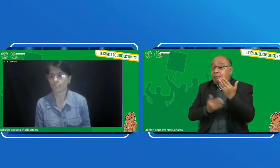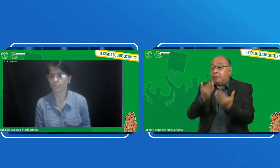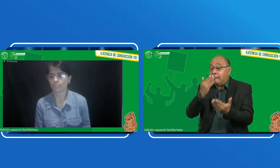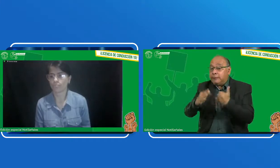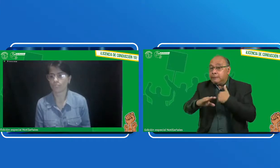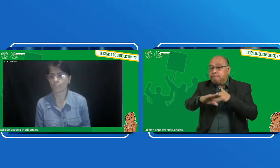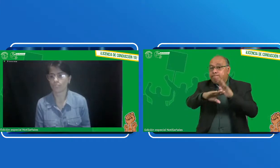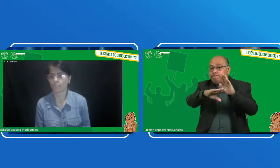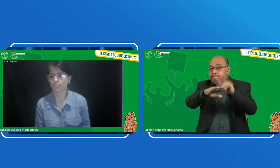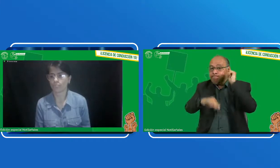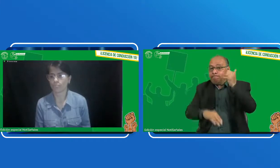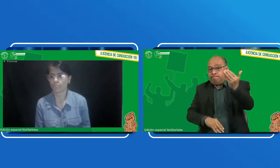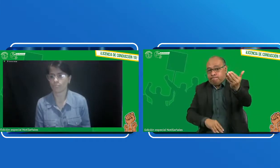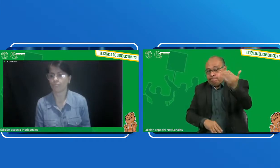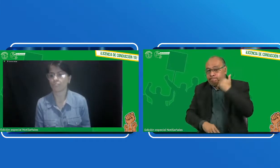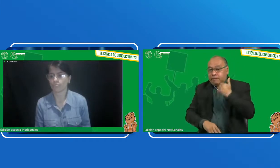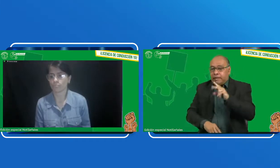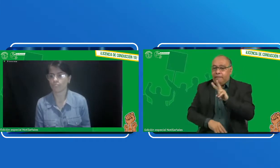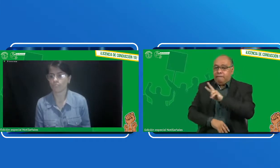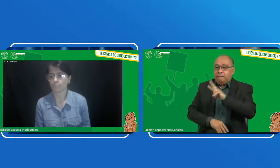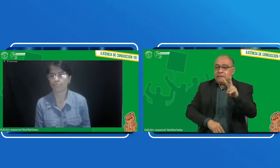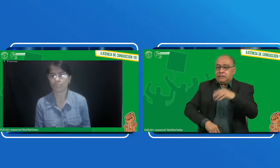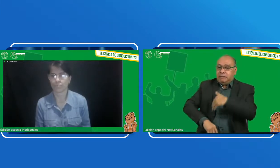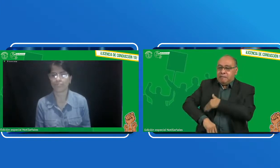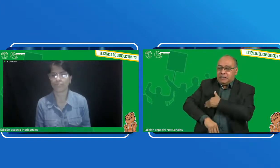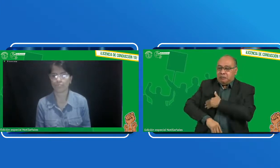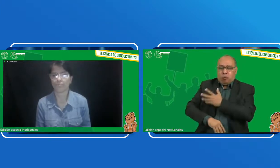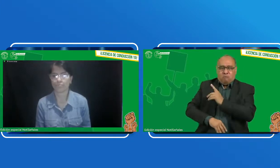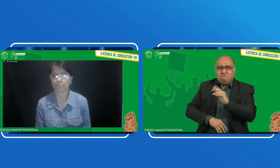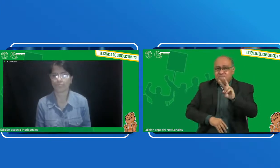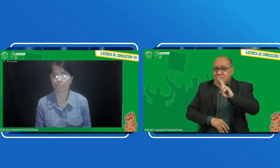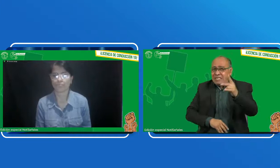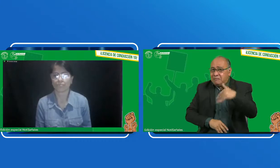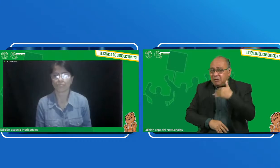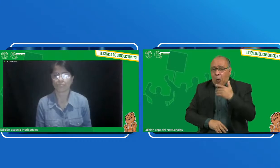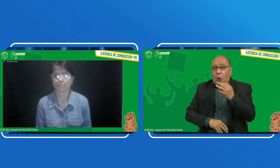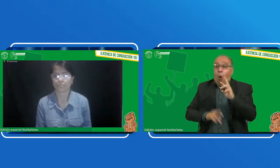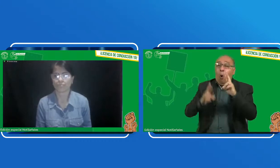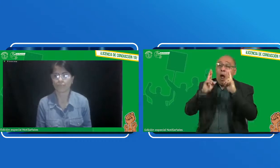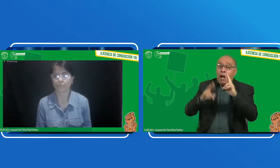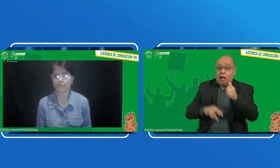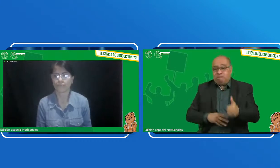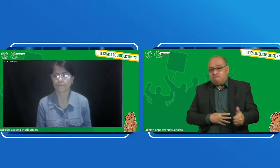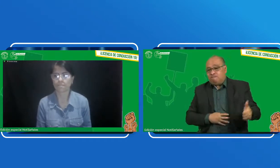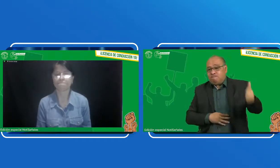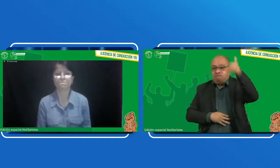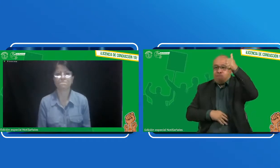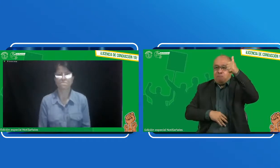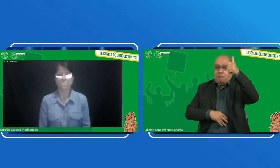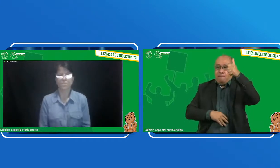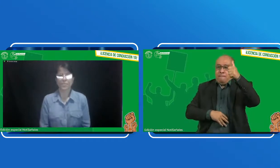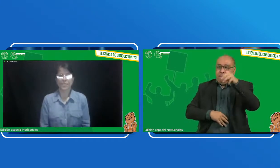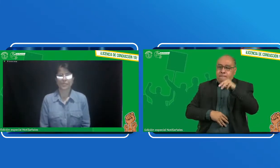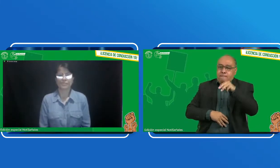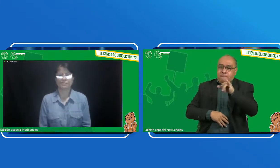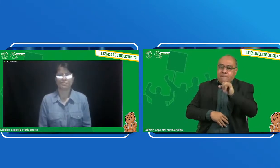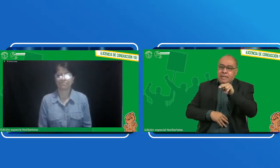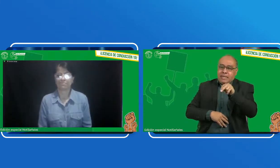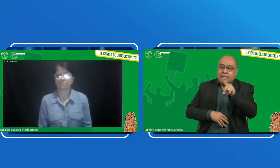8 de la mañana estaremos allí y dependiendo pues de la atención que se nos vaya a dar, ya sea desde